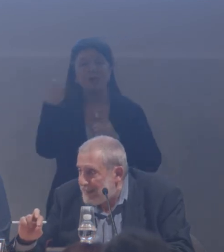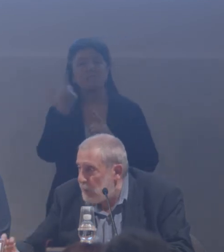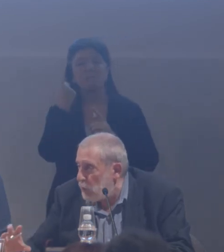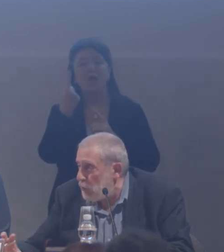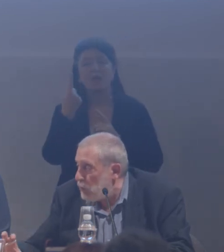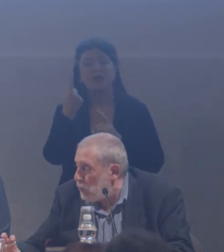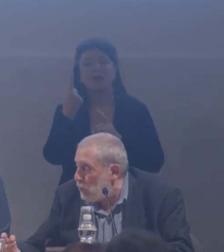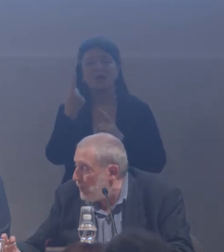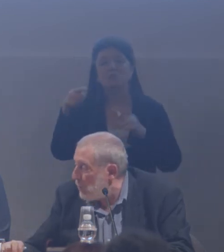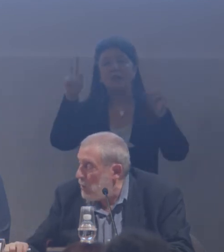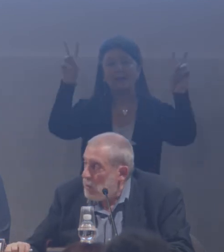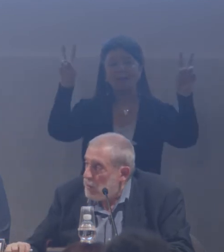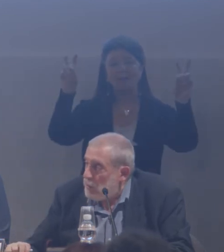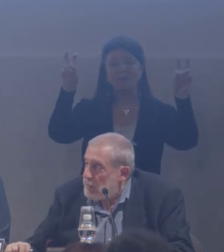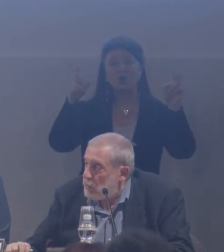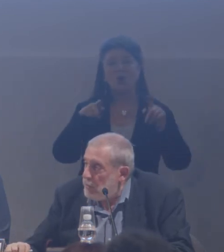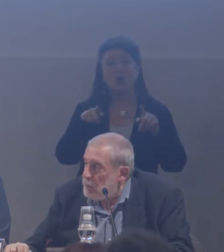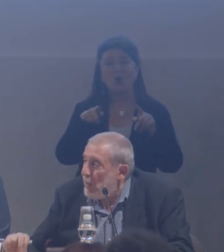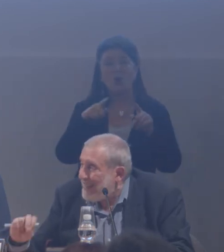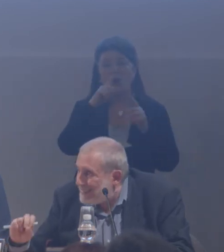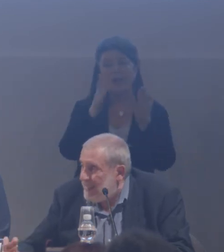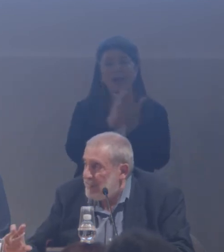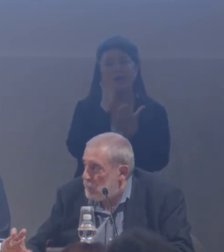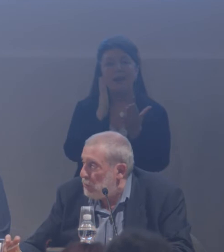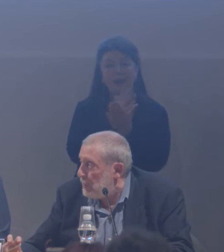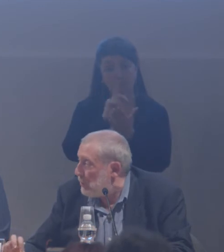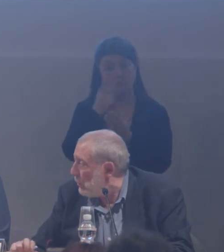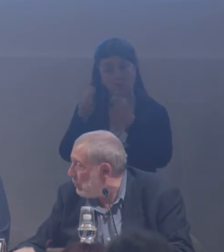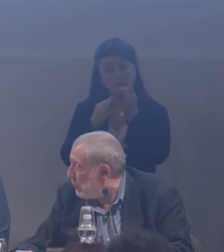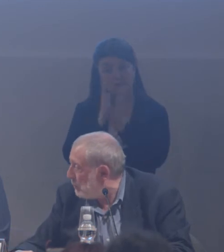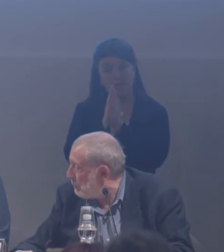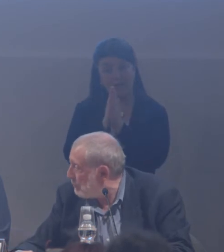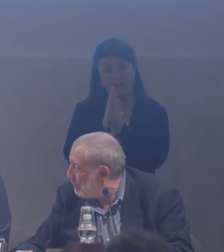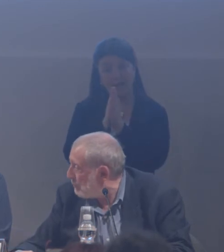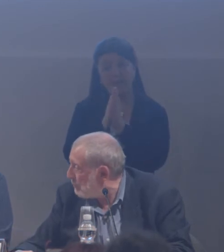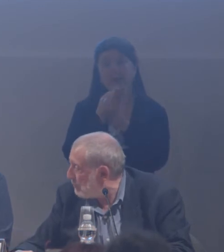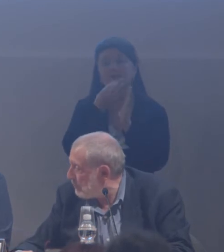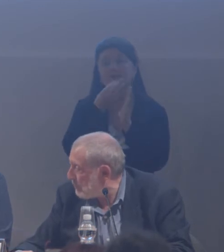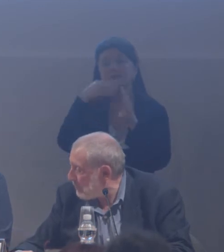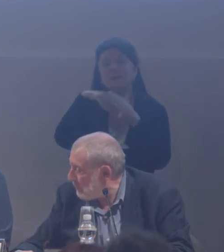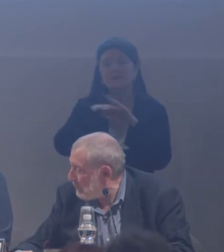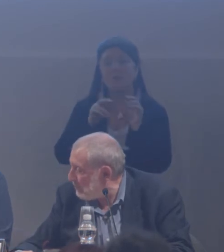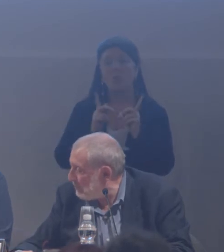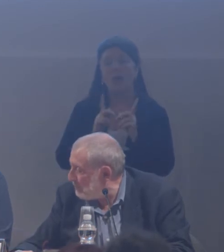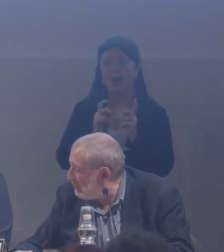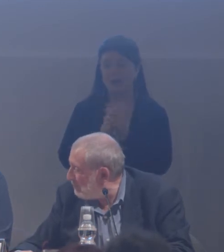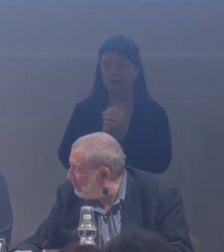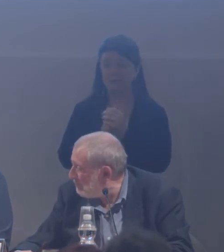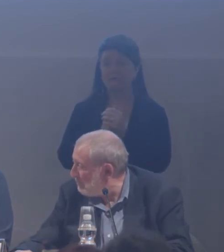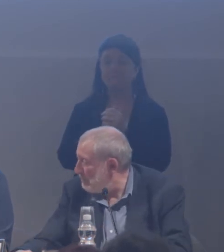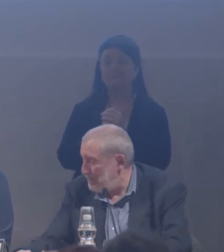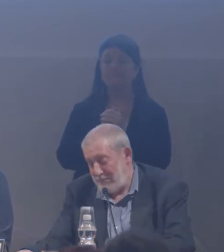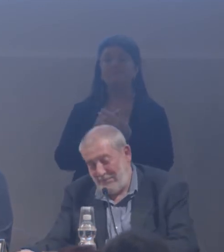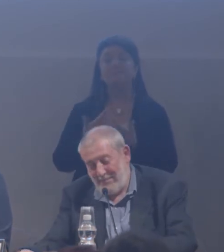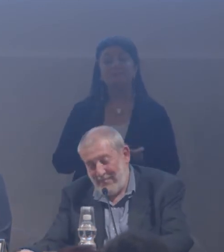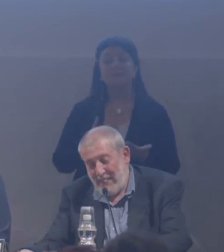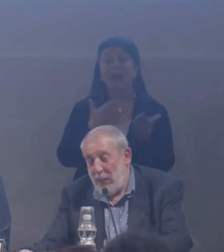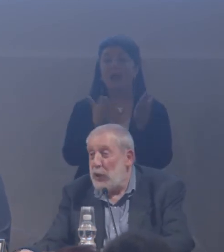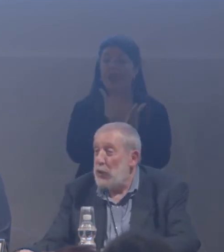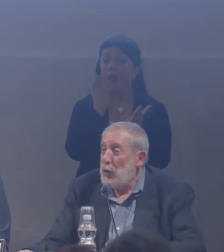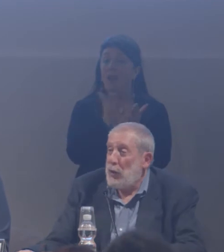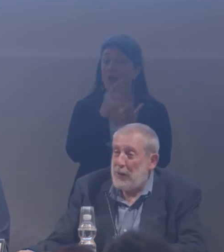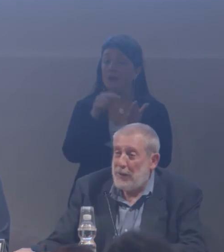il titolo di questo libro e il senso di questo libro? Allora, il titolo mi pare che l'hai spiegato in